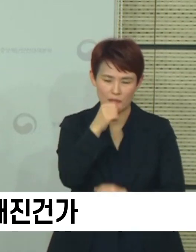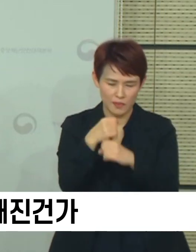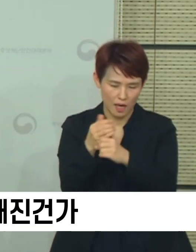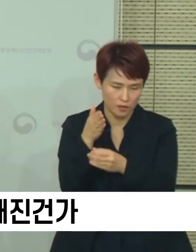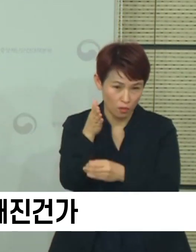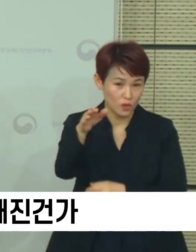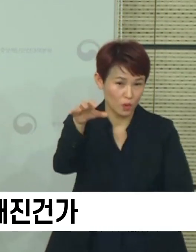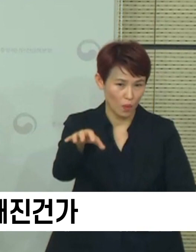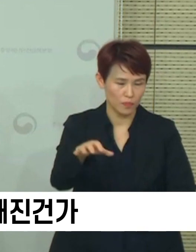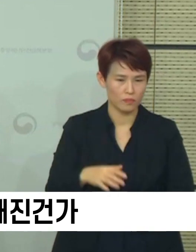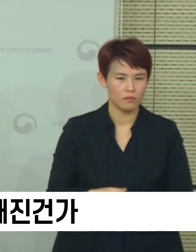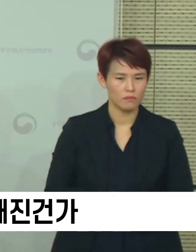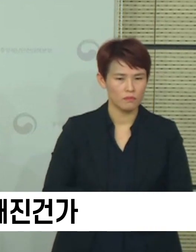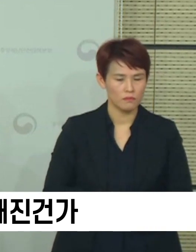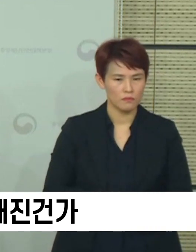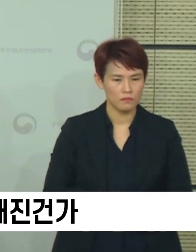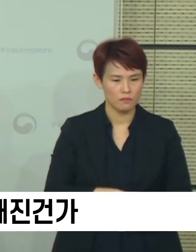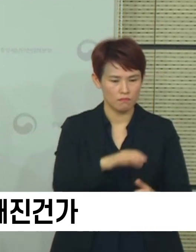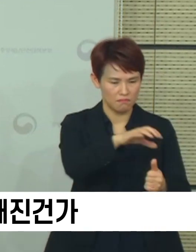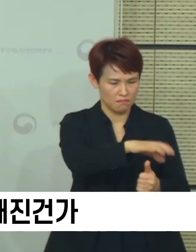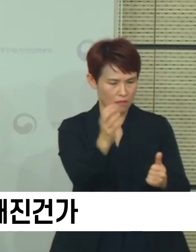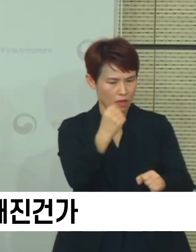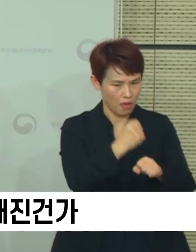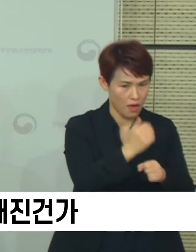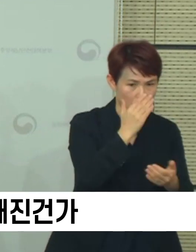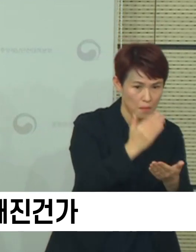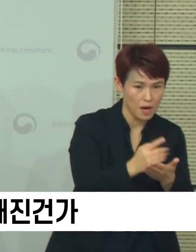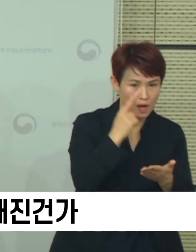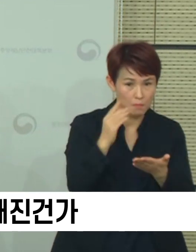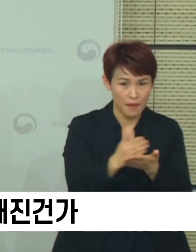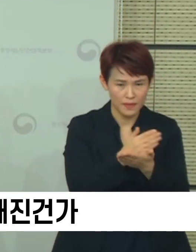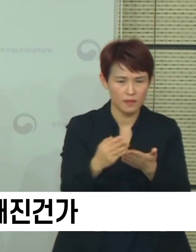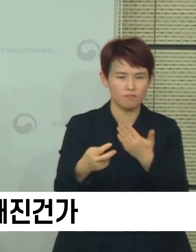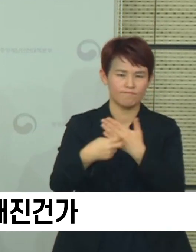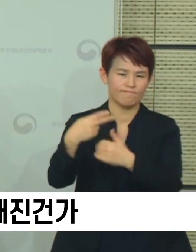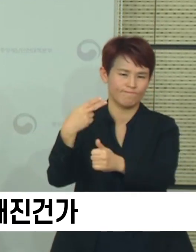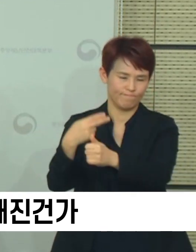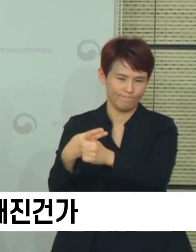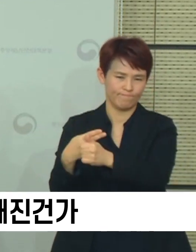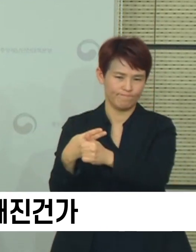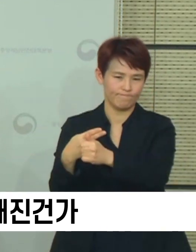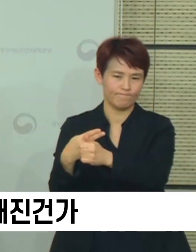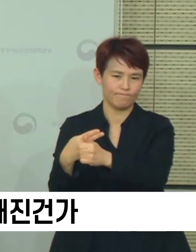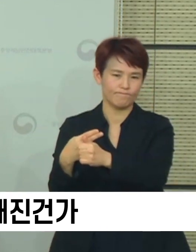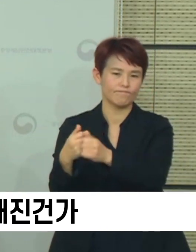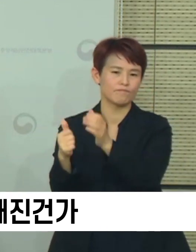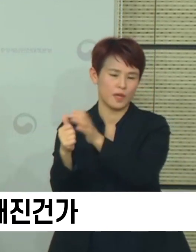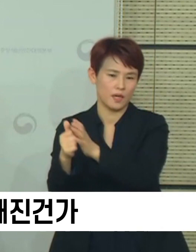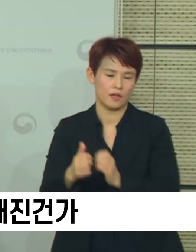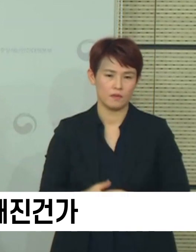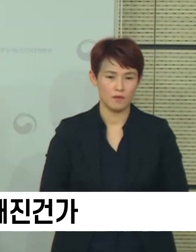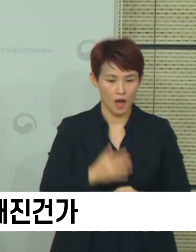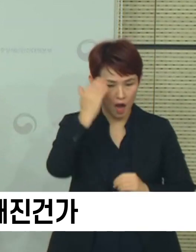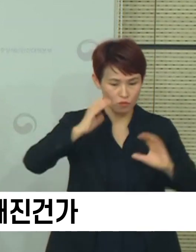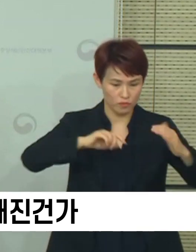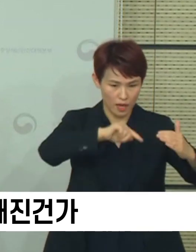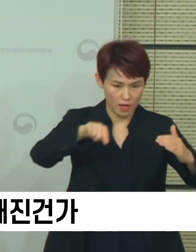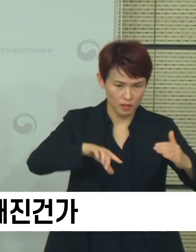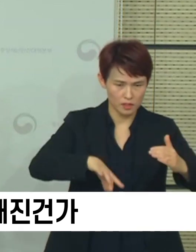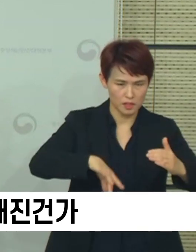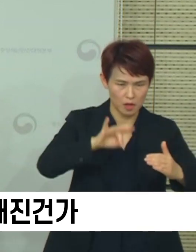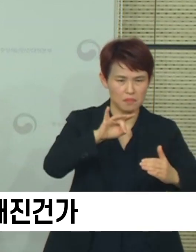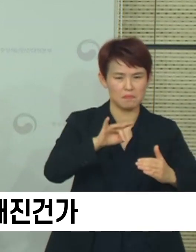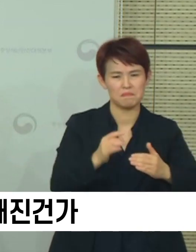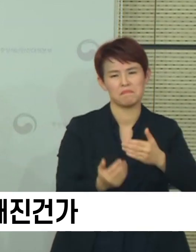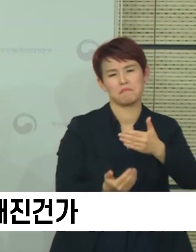판단은 임상 전문가들, 의료진들의 판단에 전적으로 의존을 하고 있습니다. 아직은 국내에서 처음